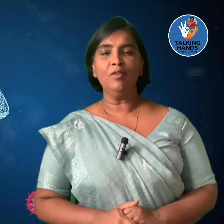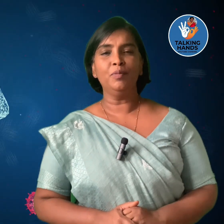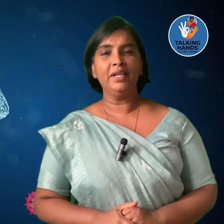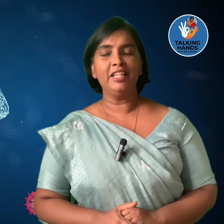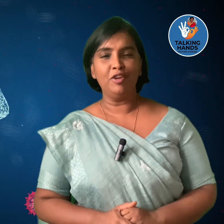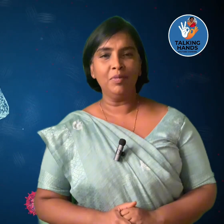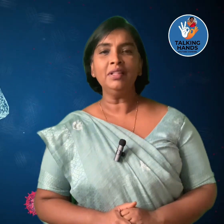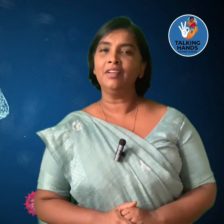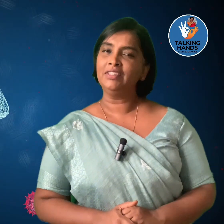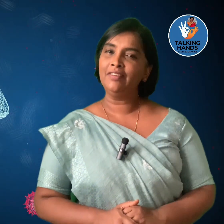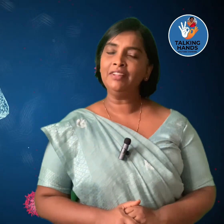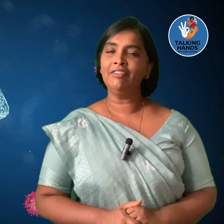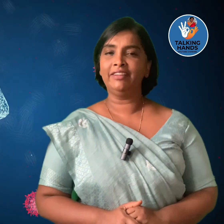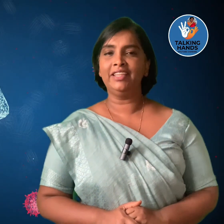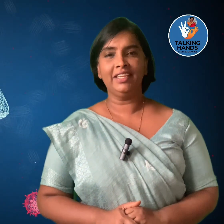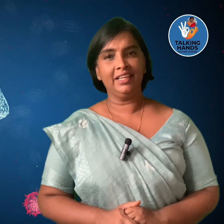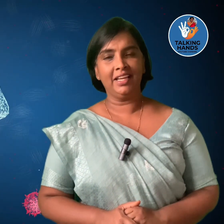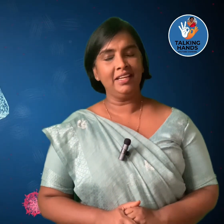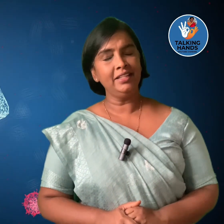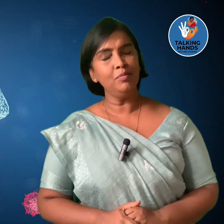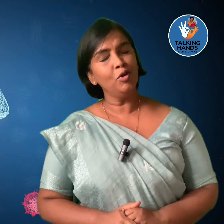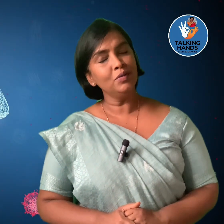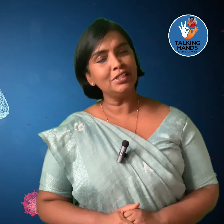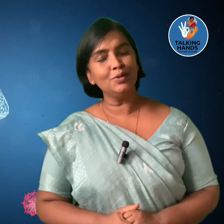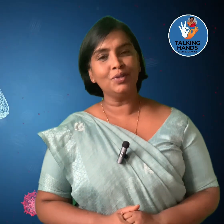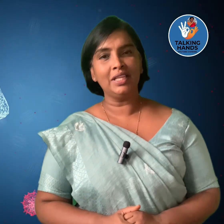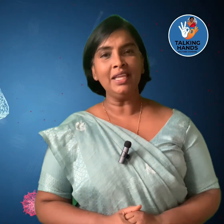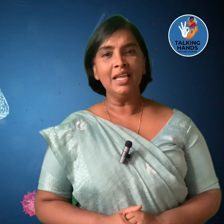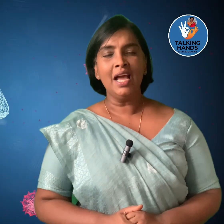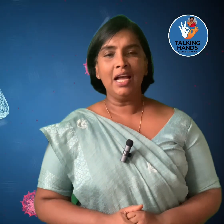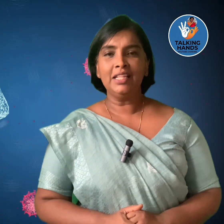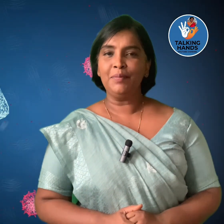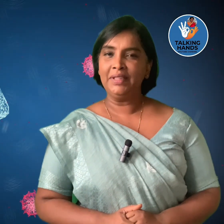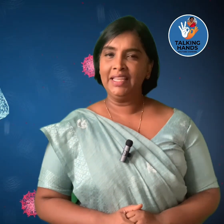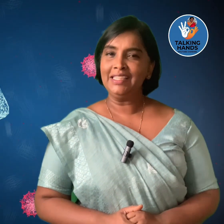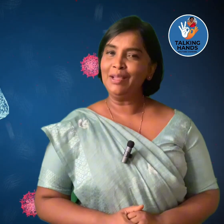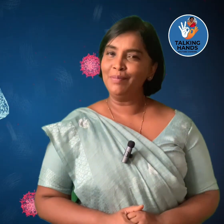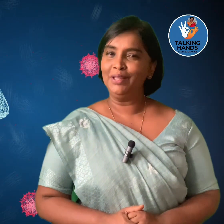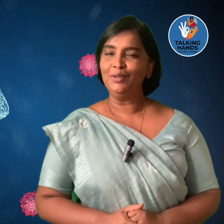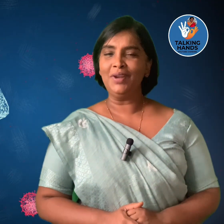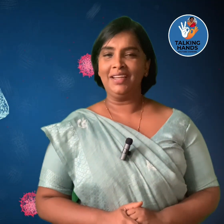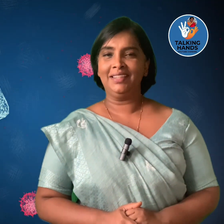ඔබේ දැනුම තව තවත් වර්ධනය කරගන්න. ඉතින් බොහොම ස්තුතියි අද අපිත් එක්ක සම්බන්ධ වුණාට.